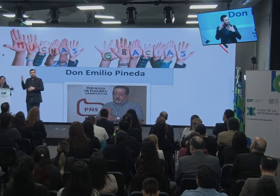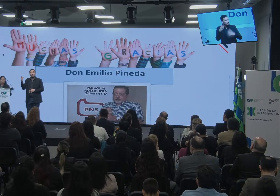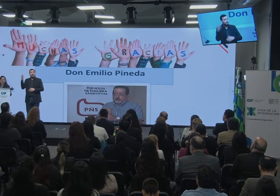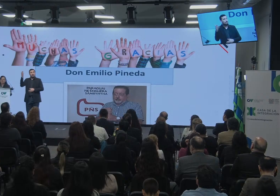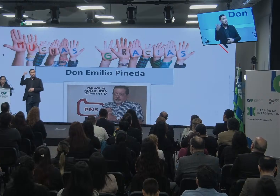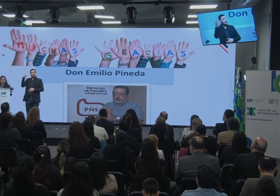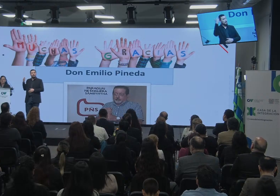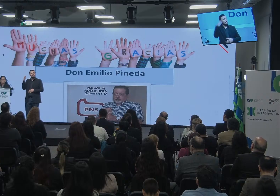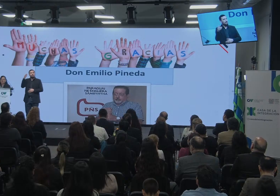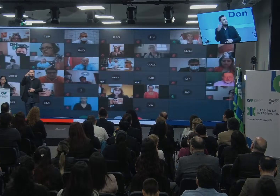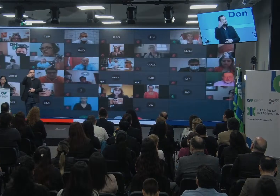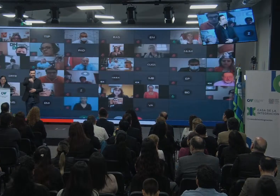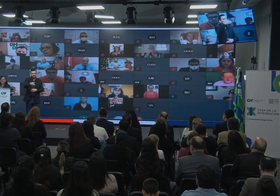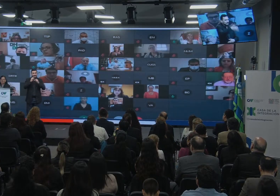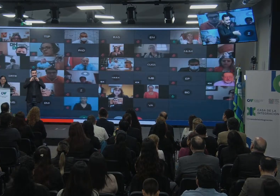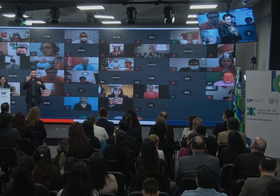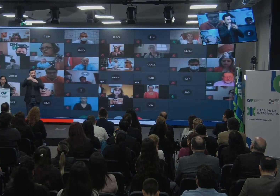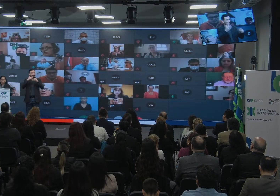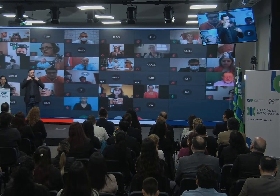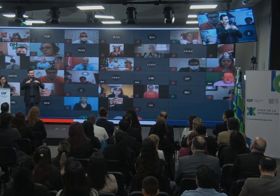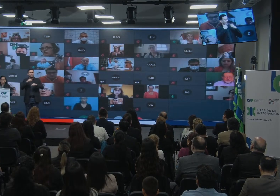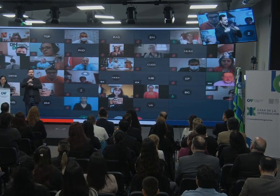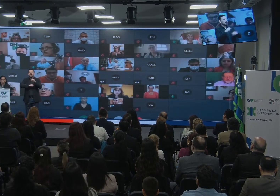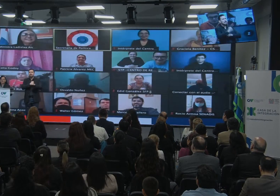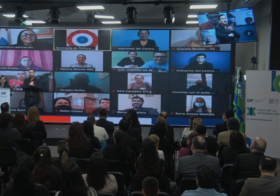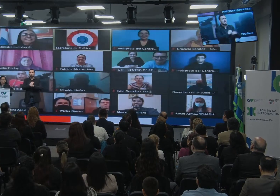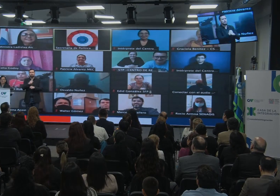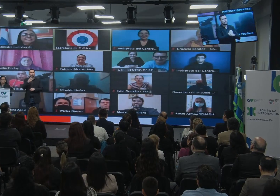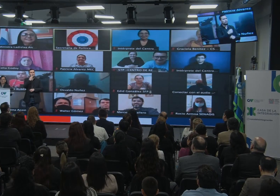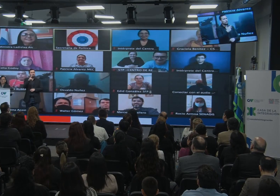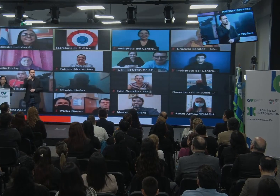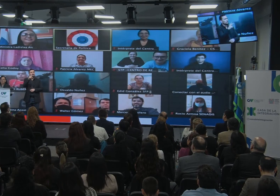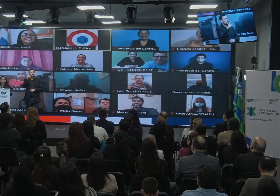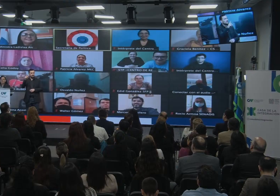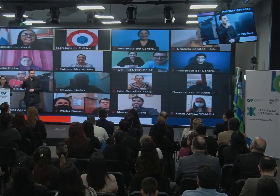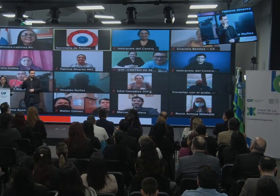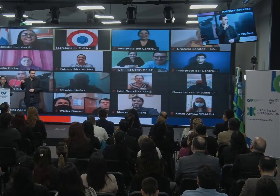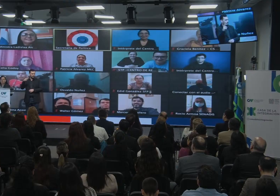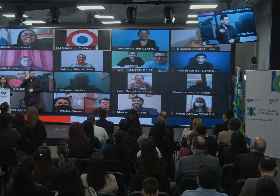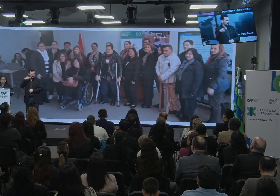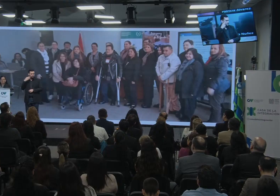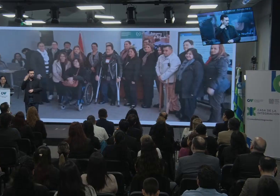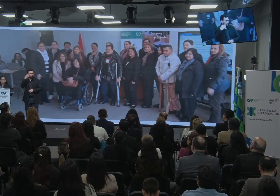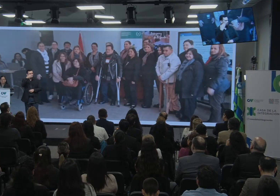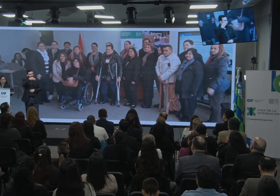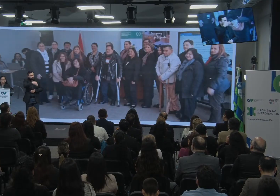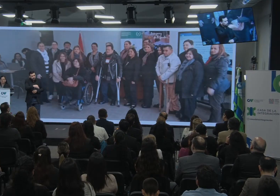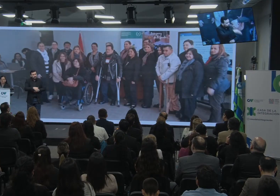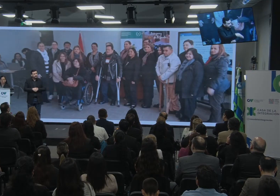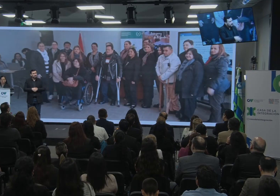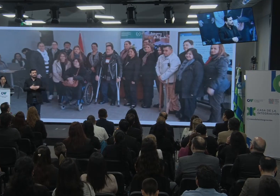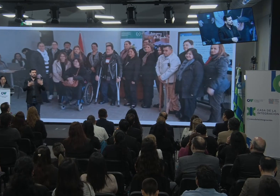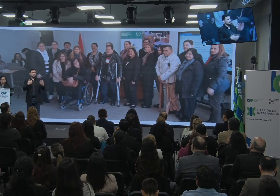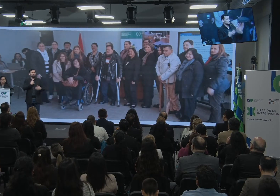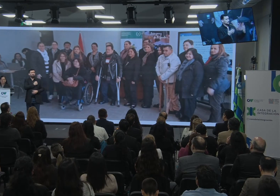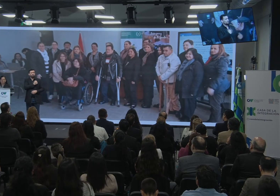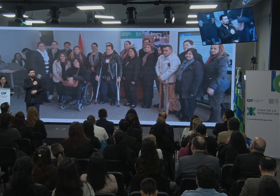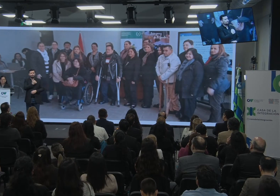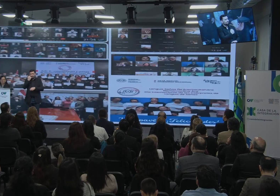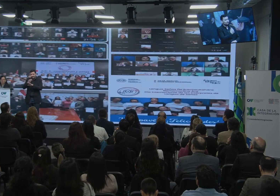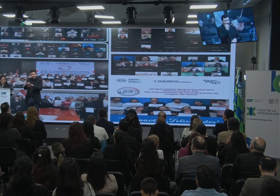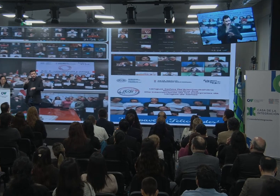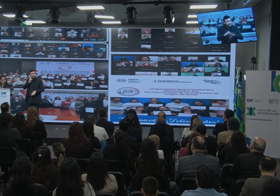de Políticas Lingüísticas en el año 2017, preocupado por la educación de los niños sordos en el